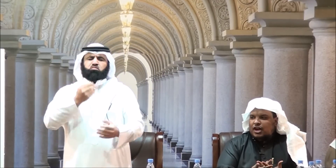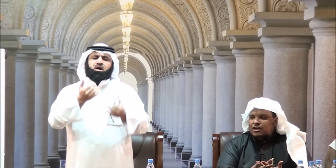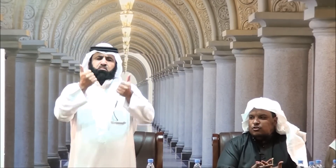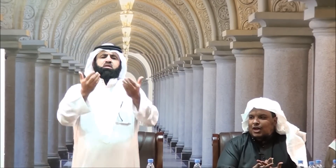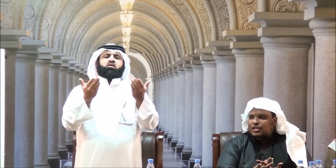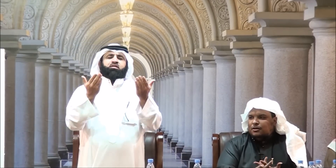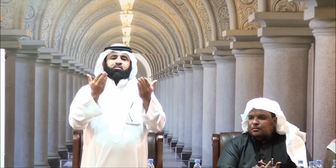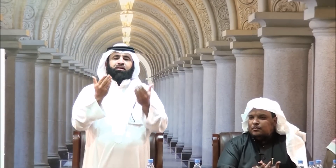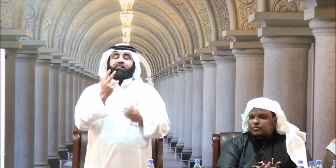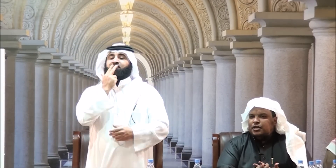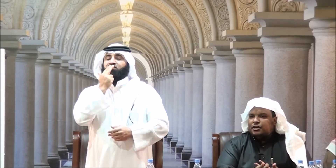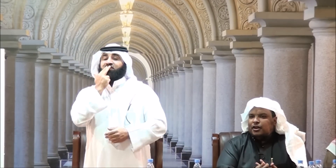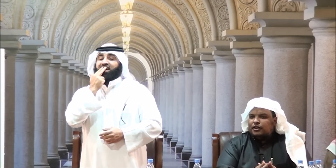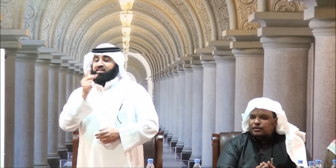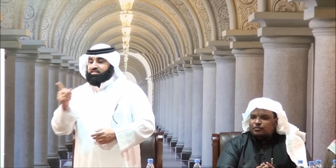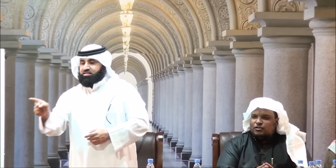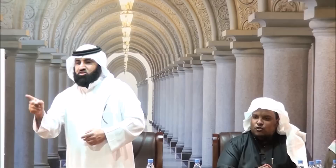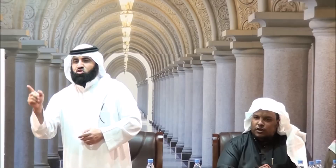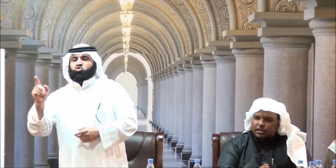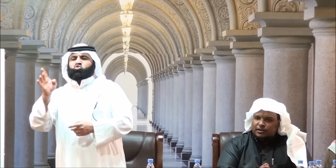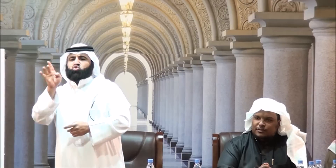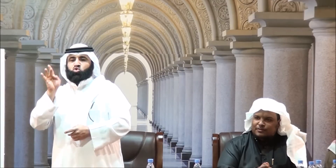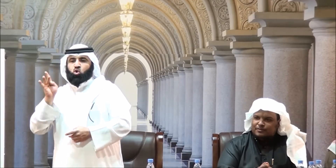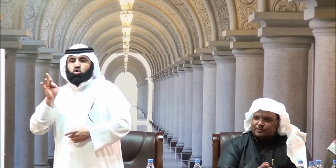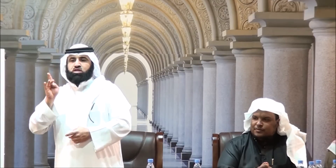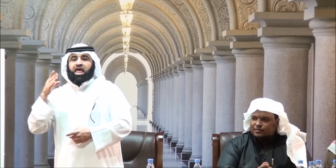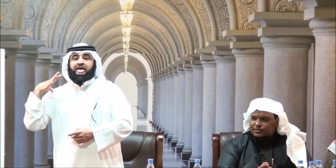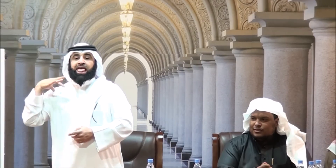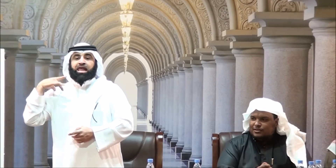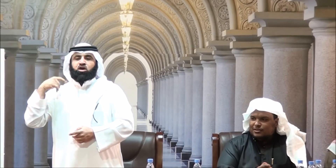ويزوج فايز واحدة من إيران بس سنية.